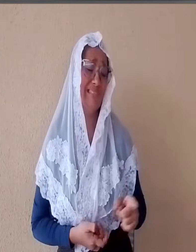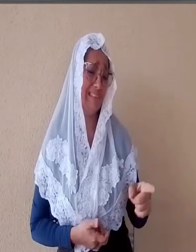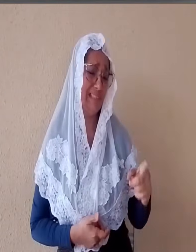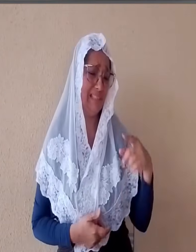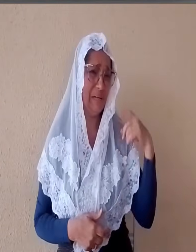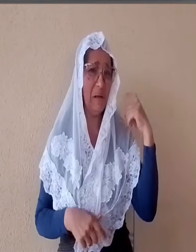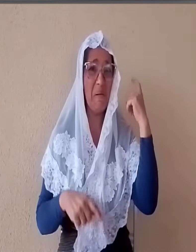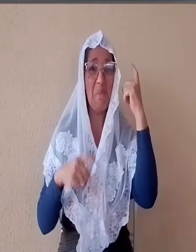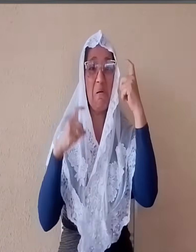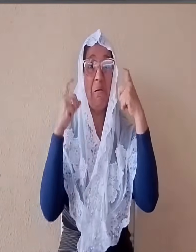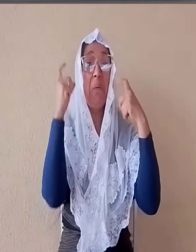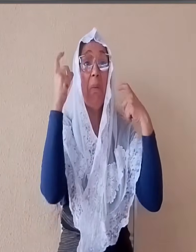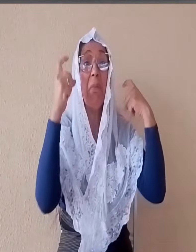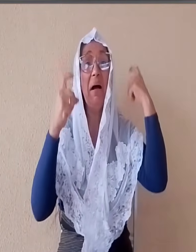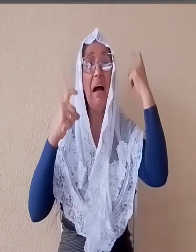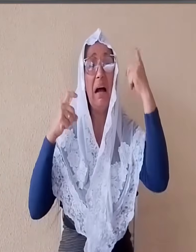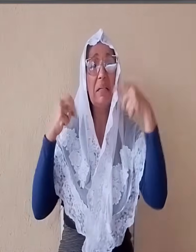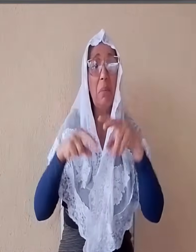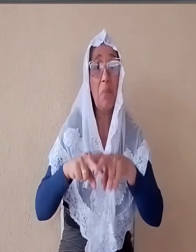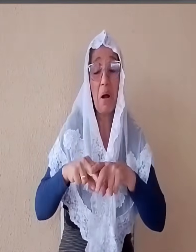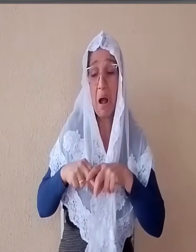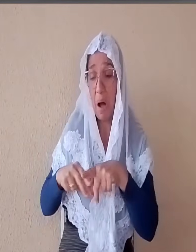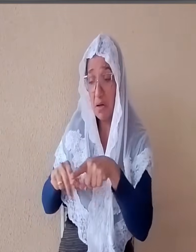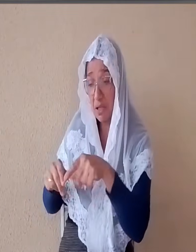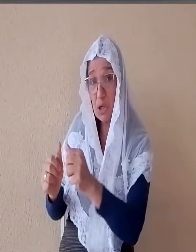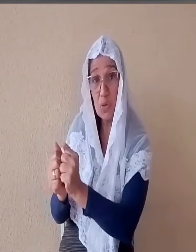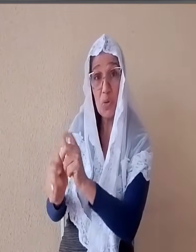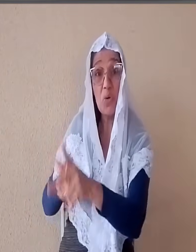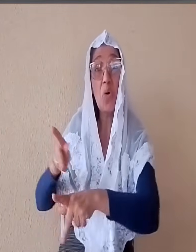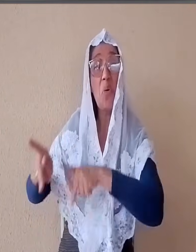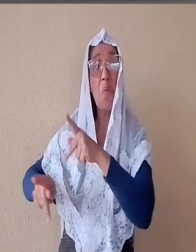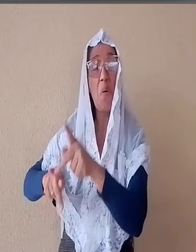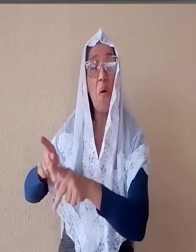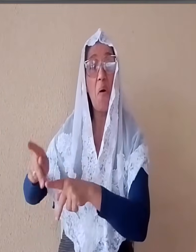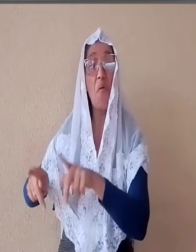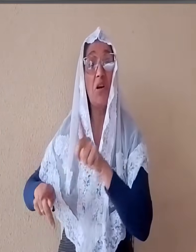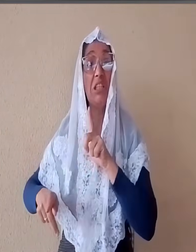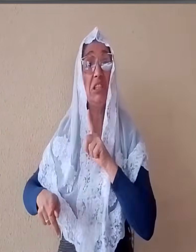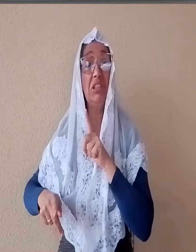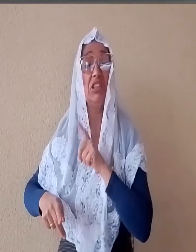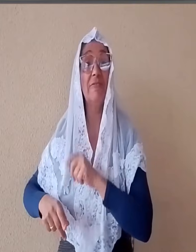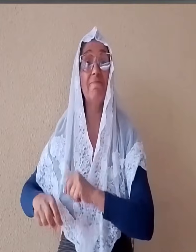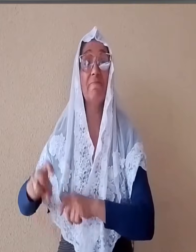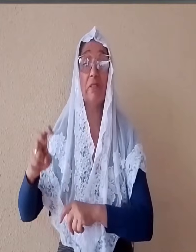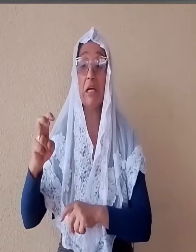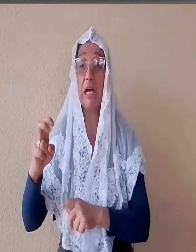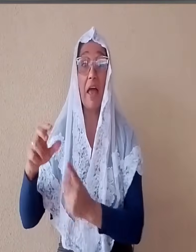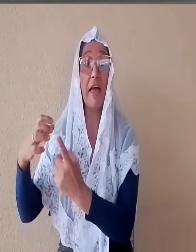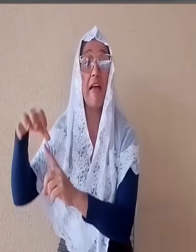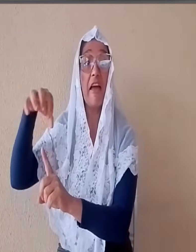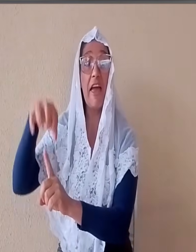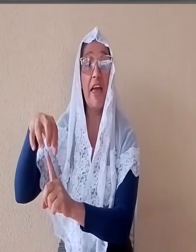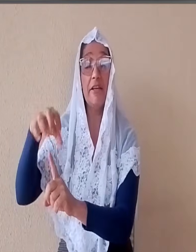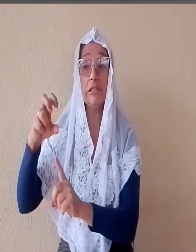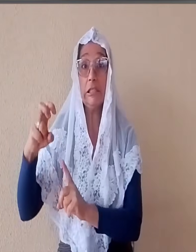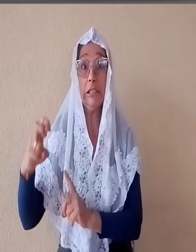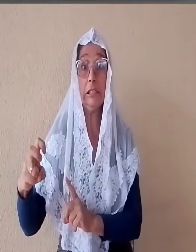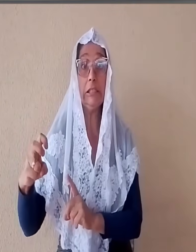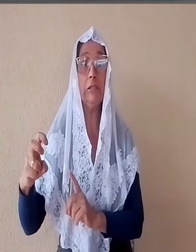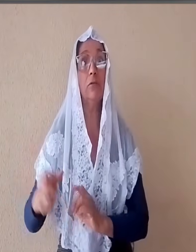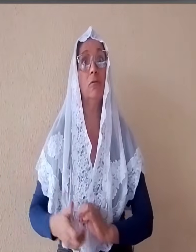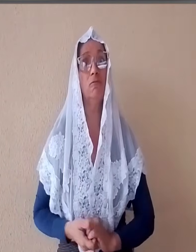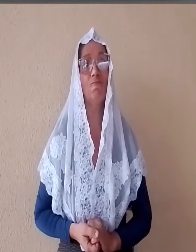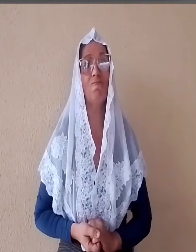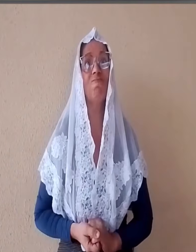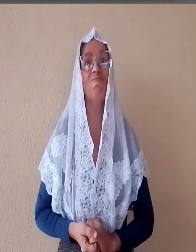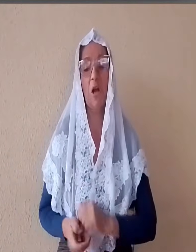aqui. E o povo ajuntou num arraial, irmão. E quando ele viu o sol se pondo, bendito é o nome do Senhor, ele